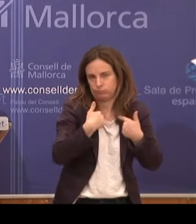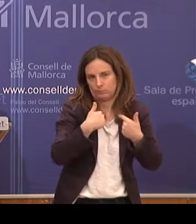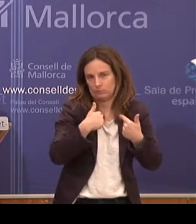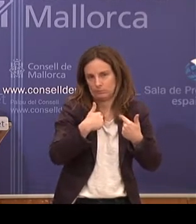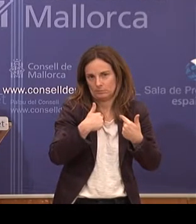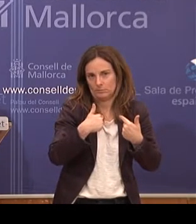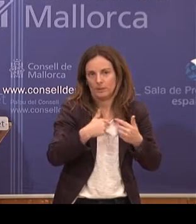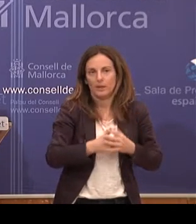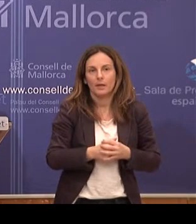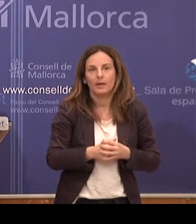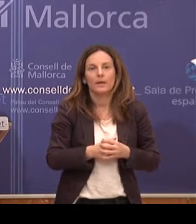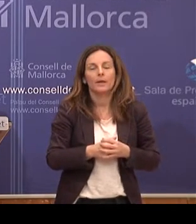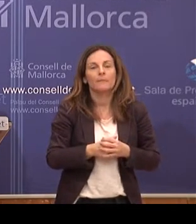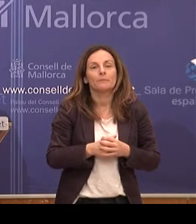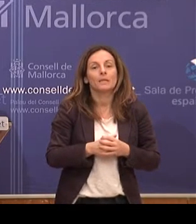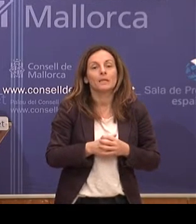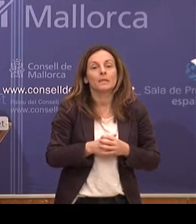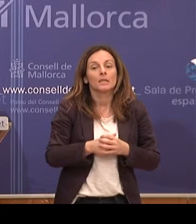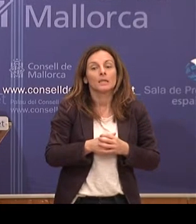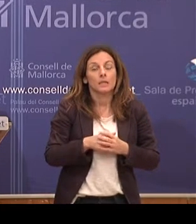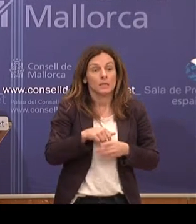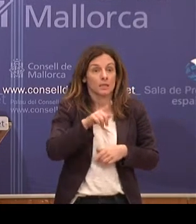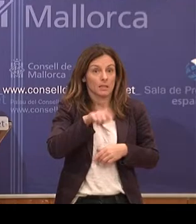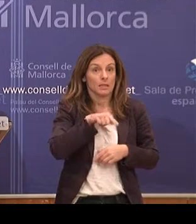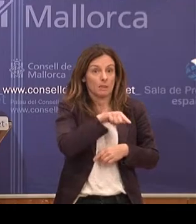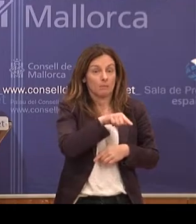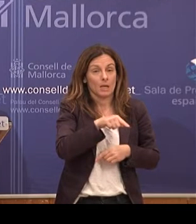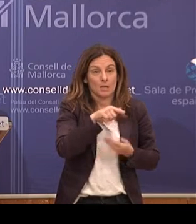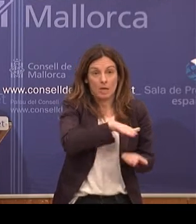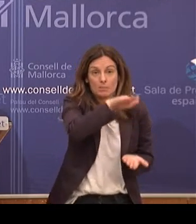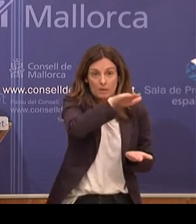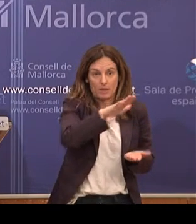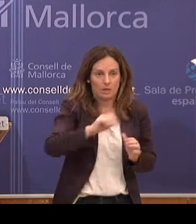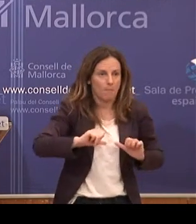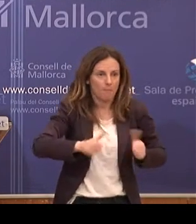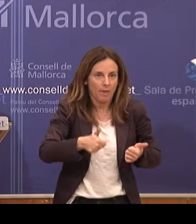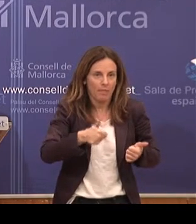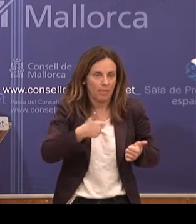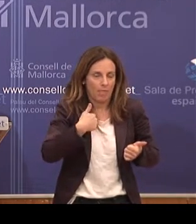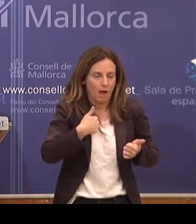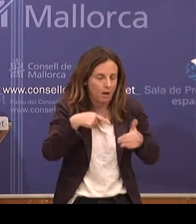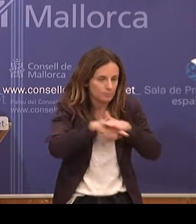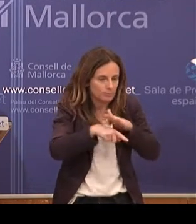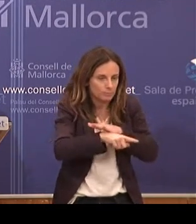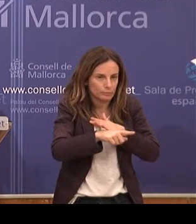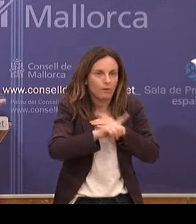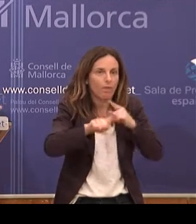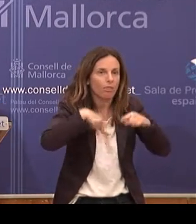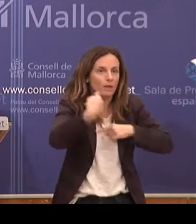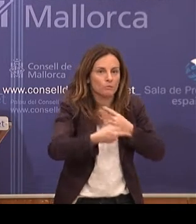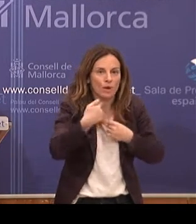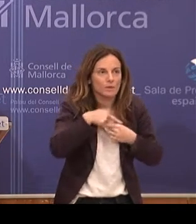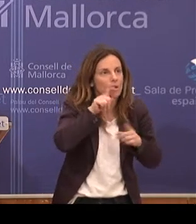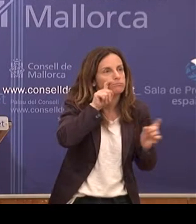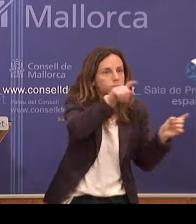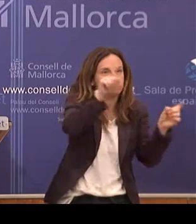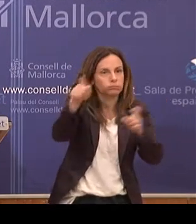sí han constatat molta feina pendent, molt despedient pendent de tramitar i per tant a partir d'aquí